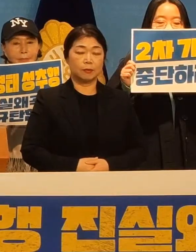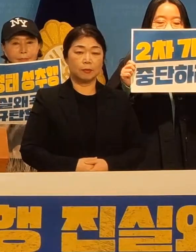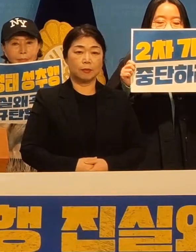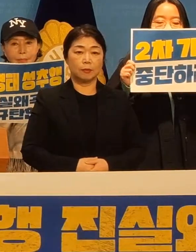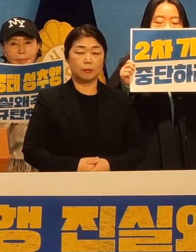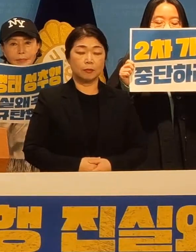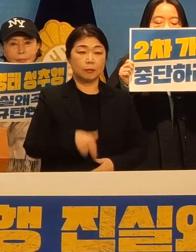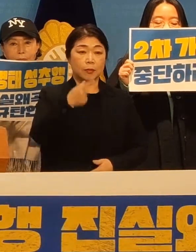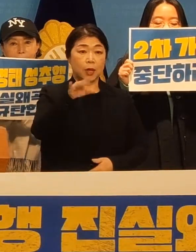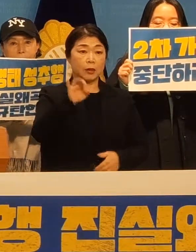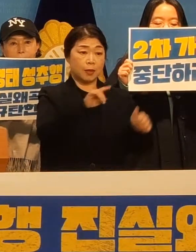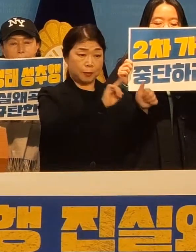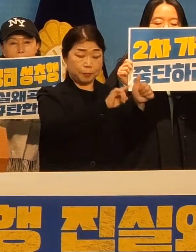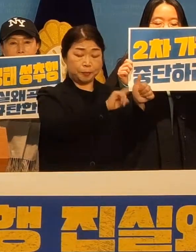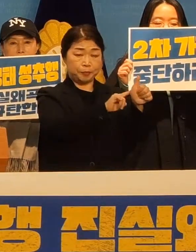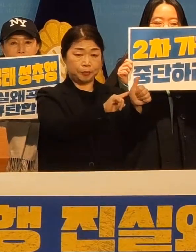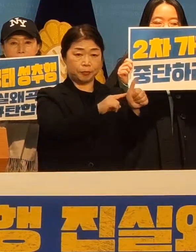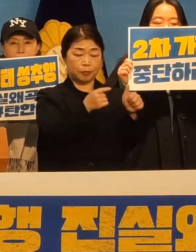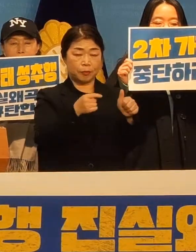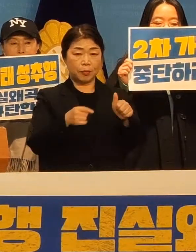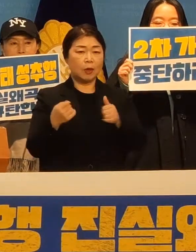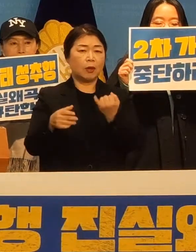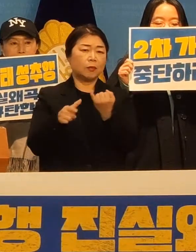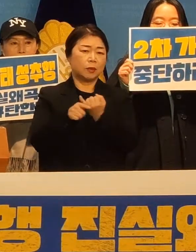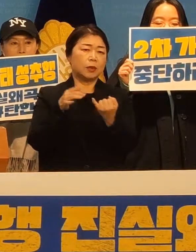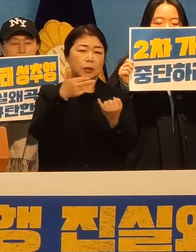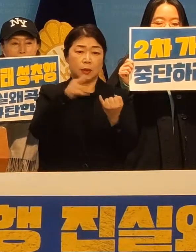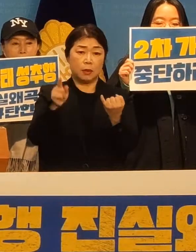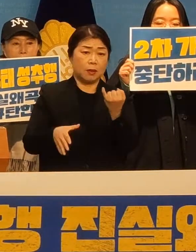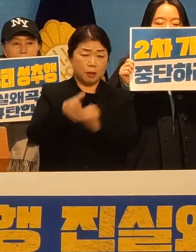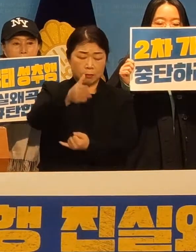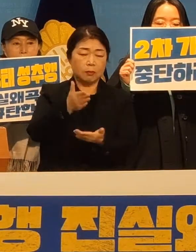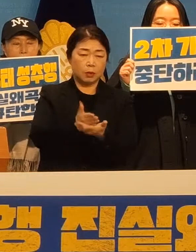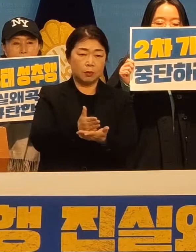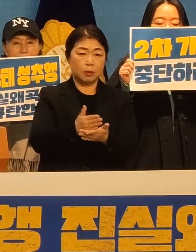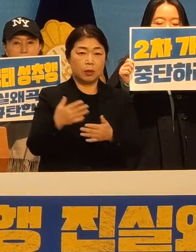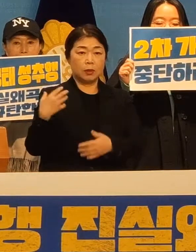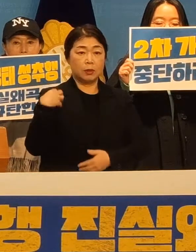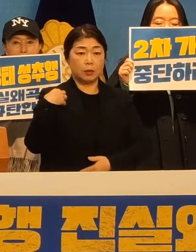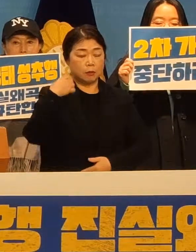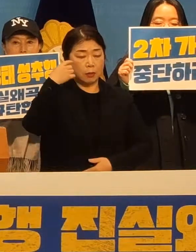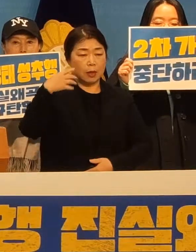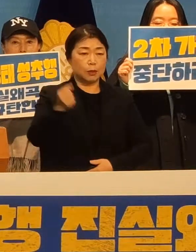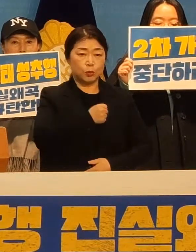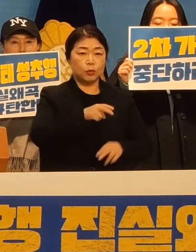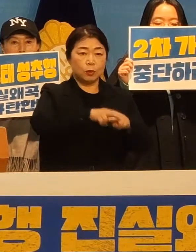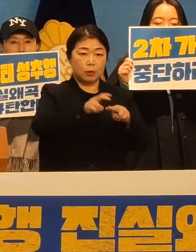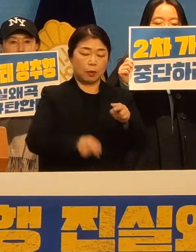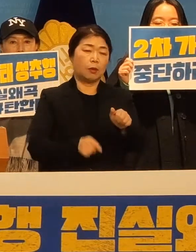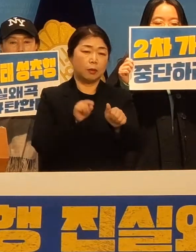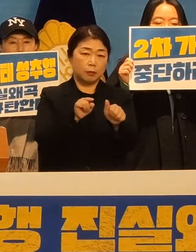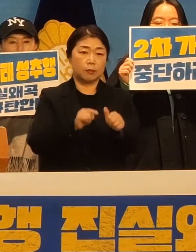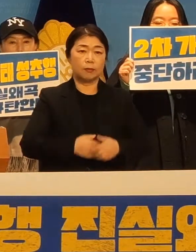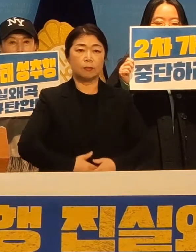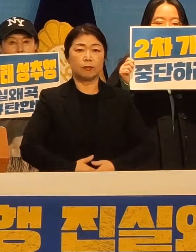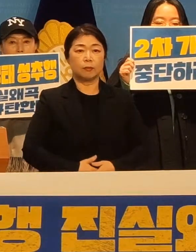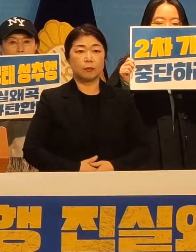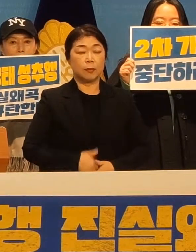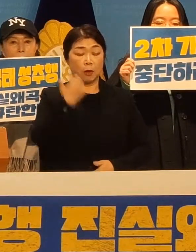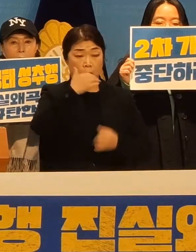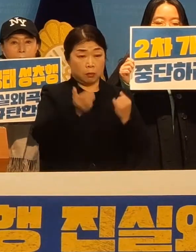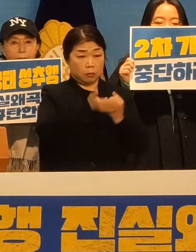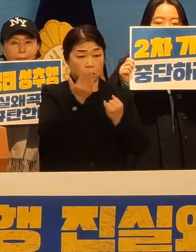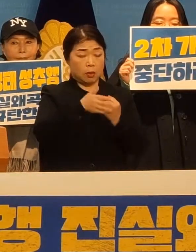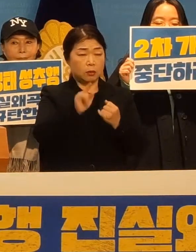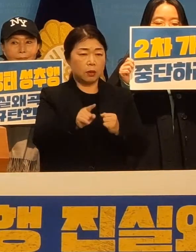장경태 의원은 2차 가해를 멈추고 책임있는 자세로 사퇴하라. 더불어민주당 장경태 의원의 성추행 의혹은 이제